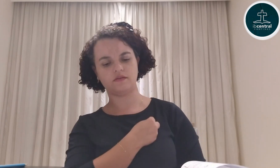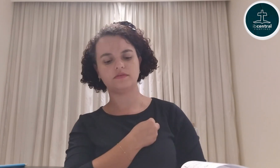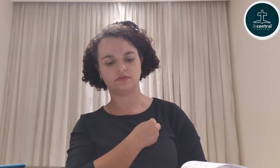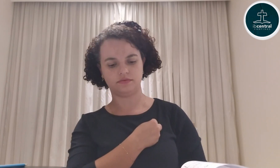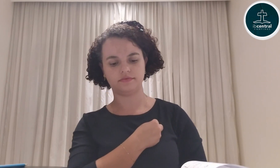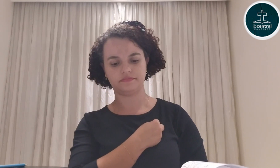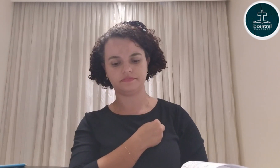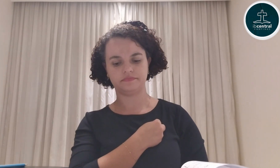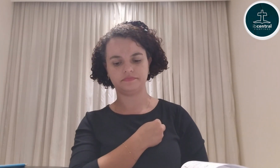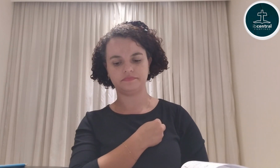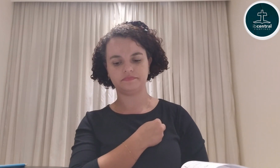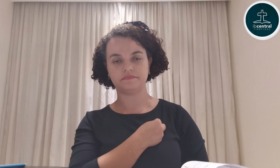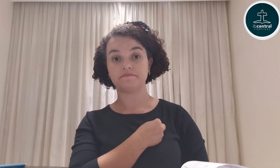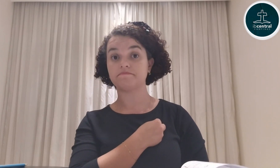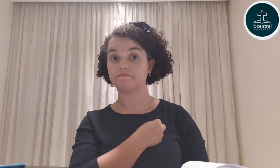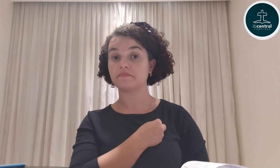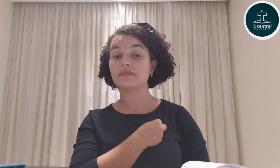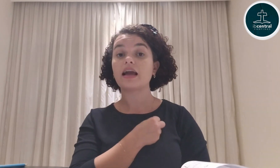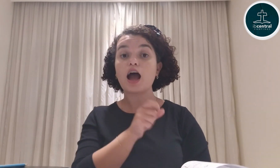A pessoa que aceita Jesus Cristo